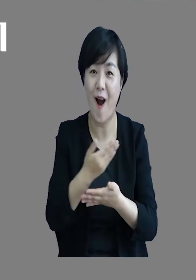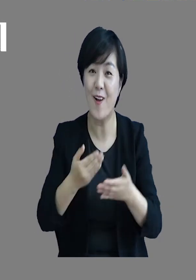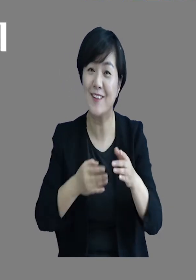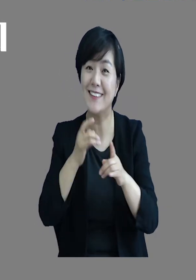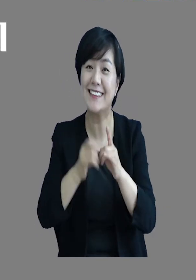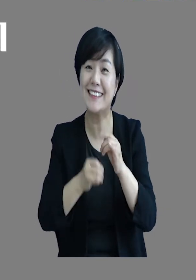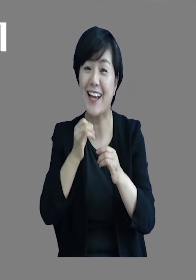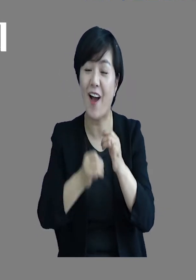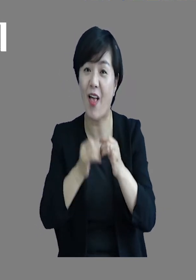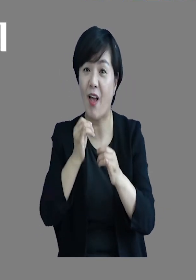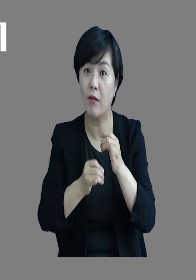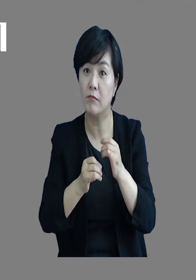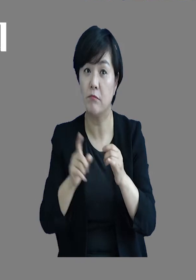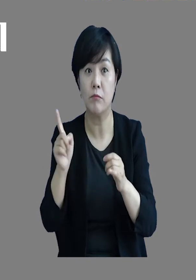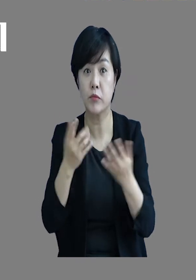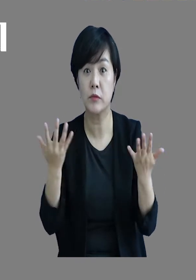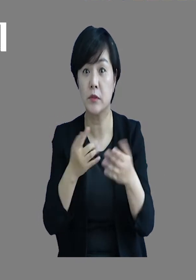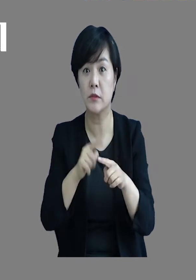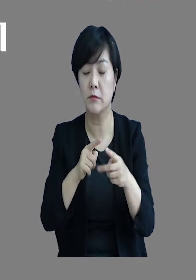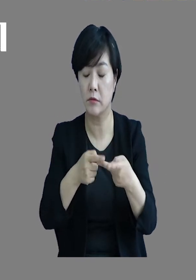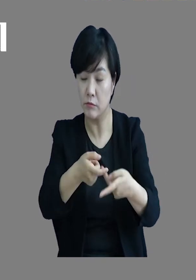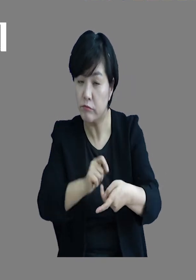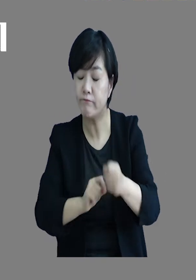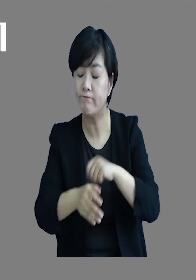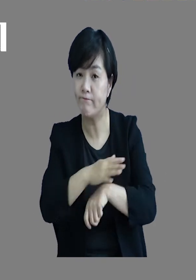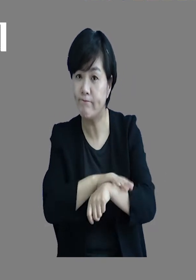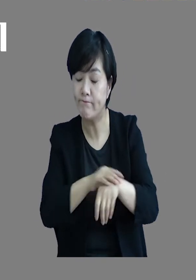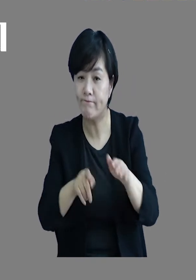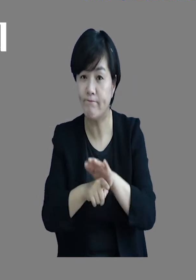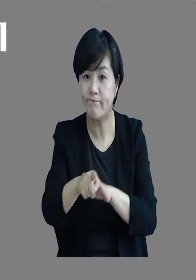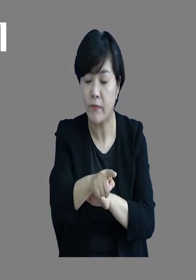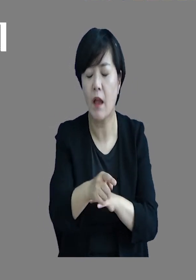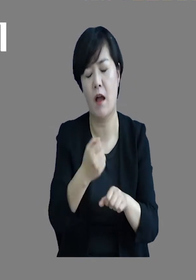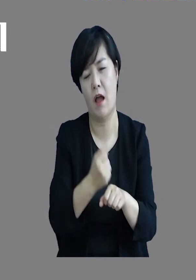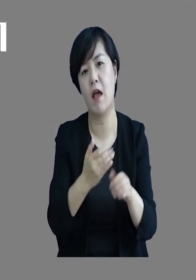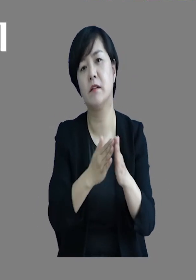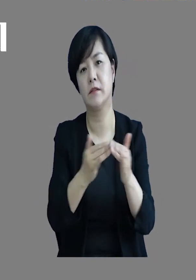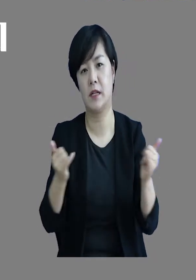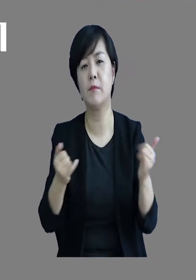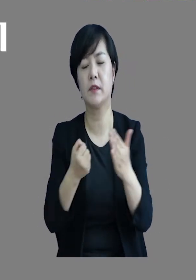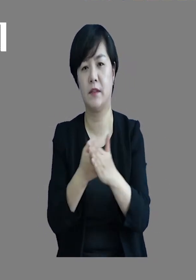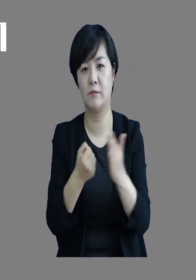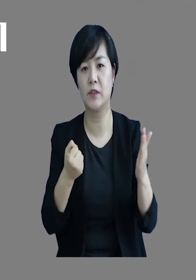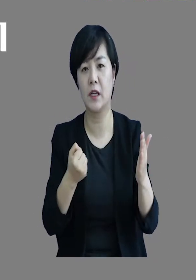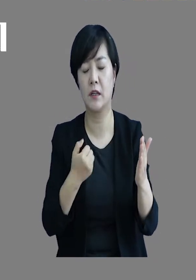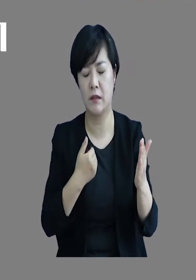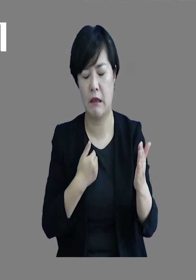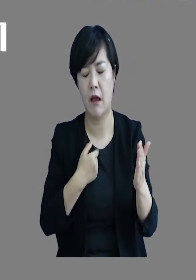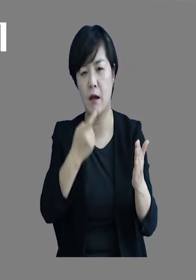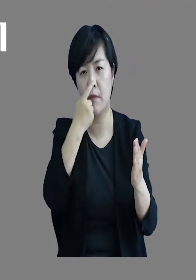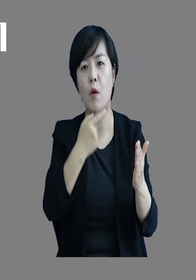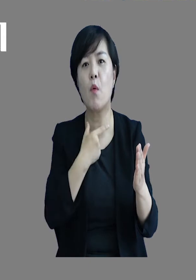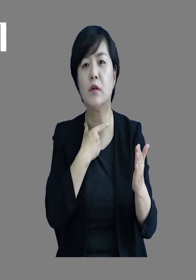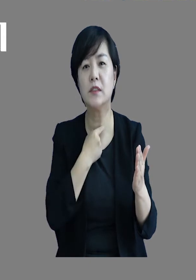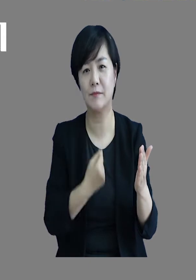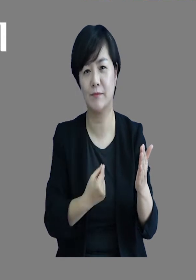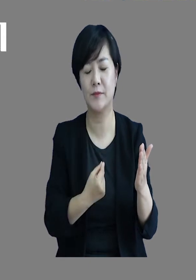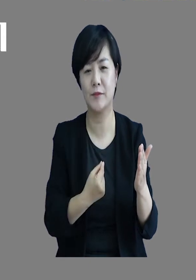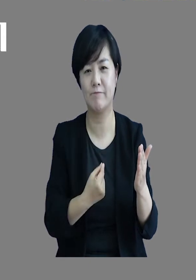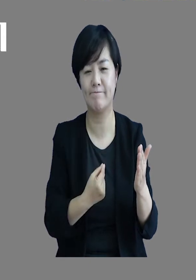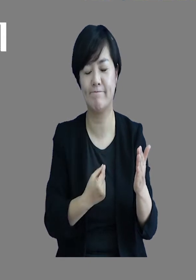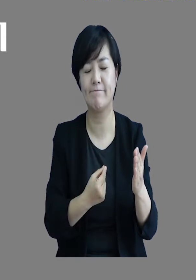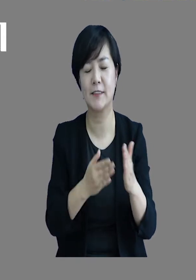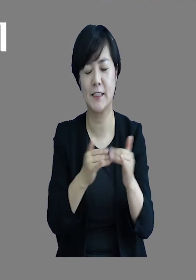씨. 어떤 일이든지 적극적으로 나서서 하시는 분이시라서 제가 배우고 싶은 것